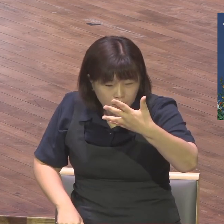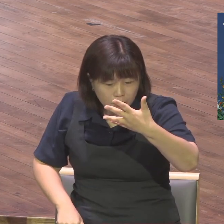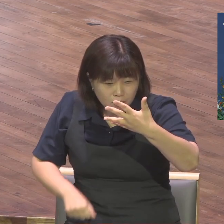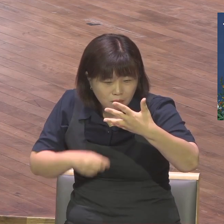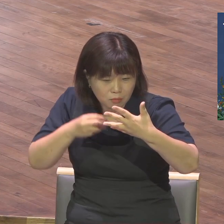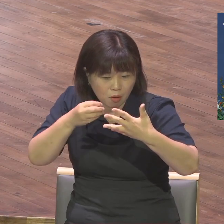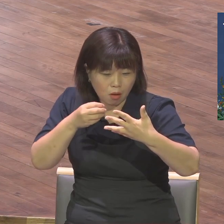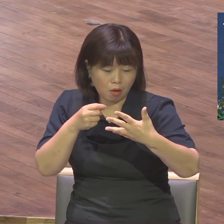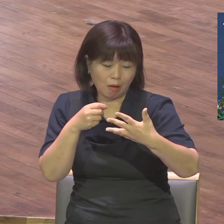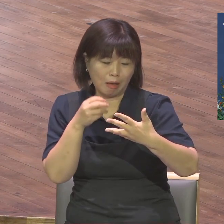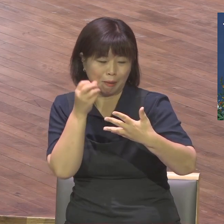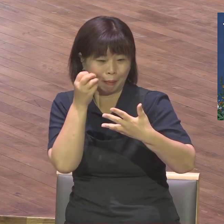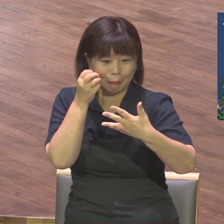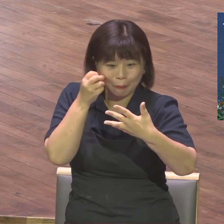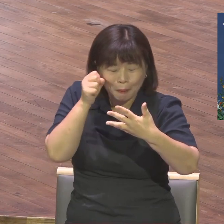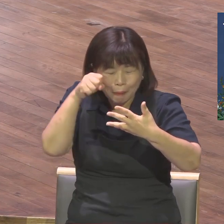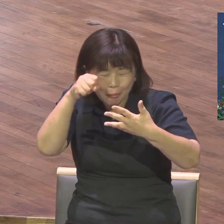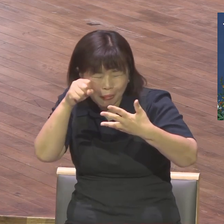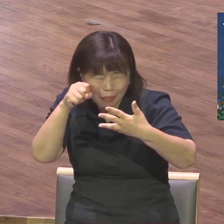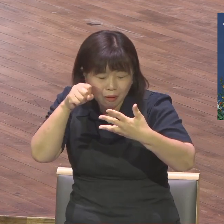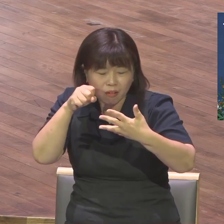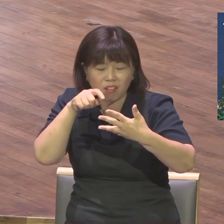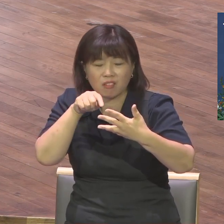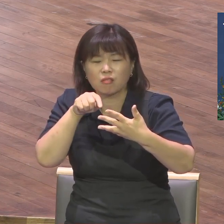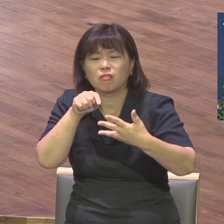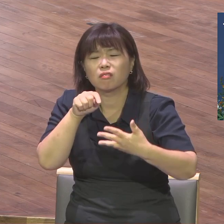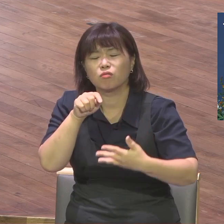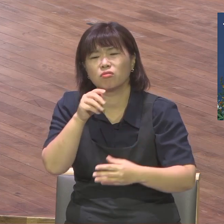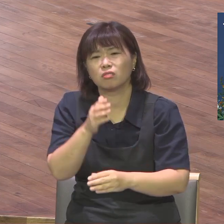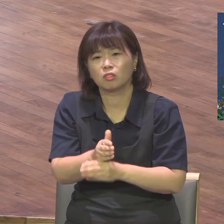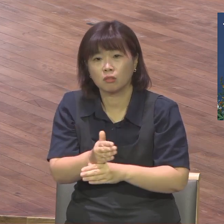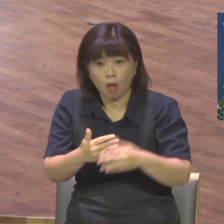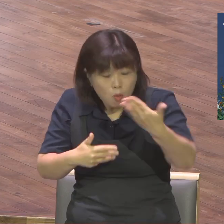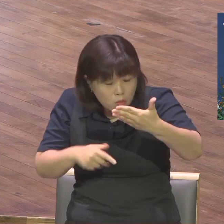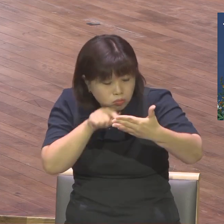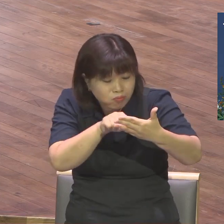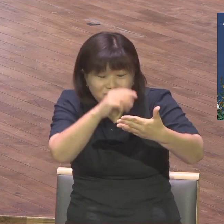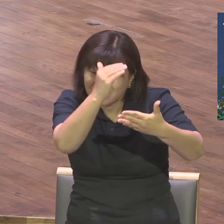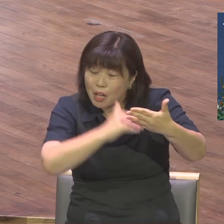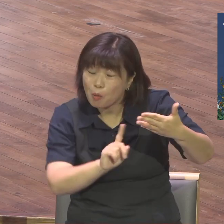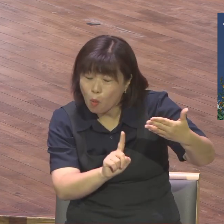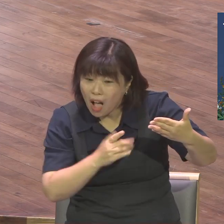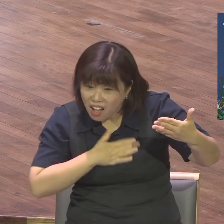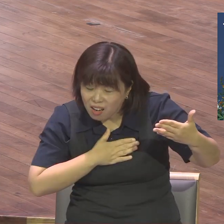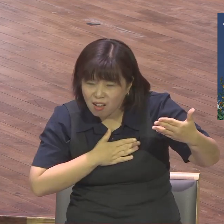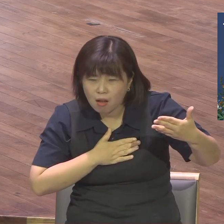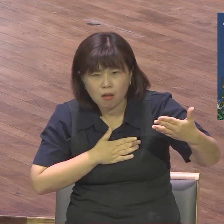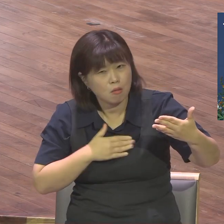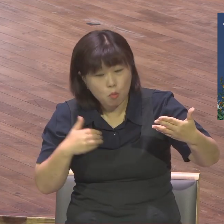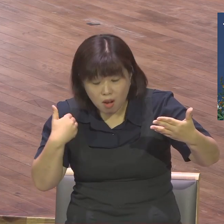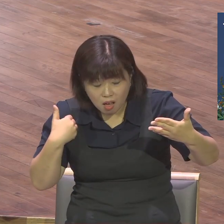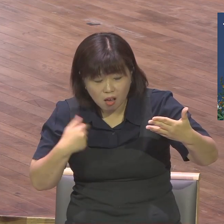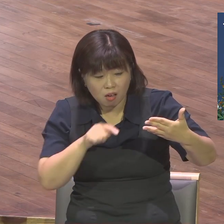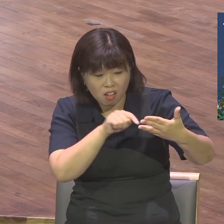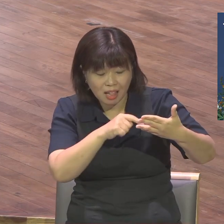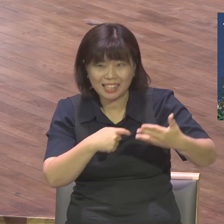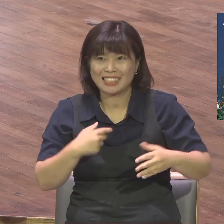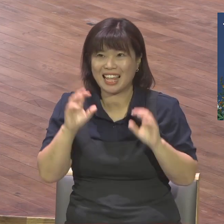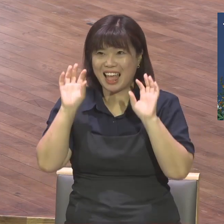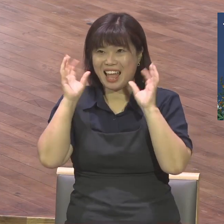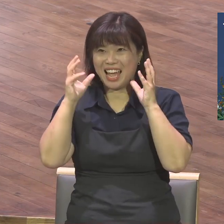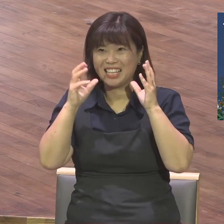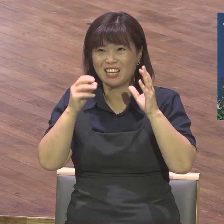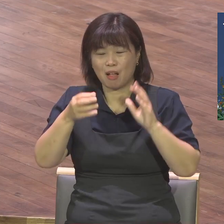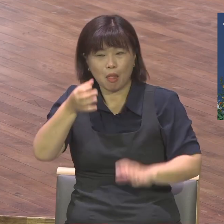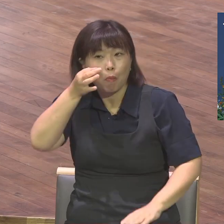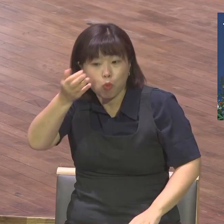그런데 그 보고 있는 그 내용물을 점검해 보았냐는 얘기. 애기가 보고 있는 그 내용물이